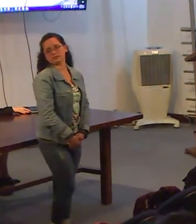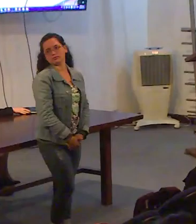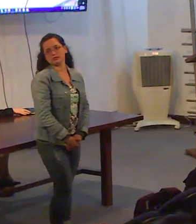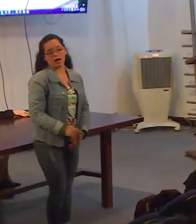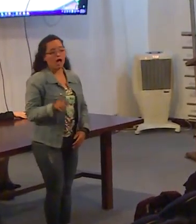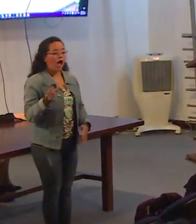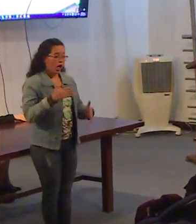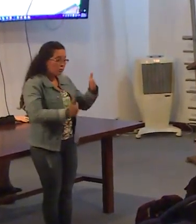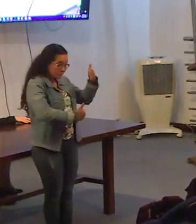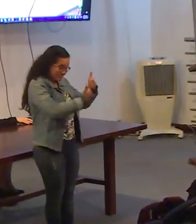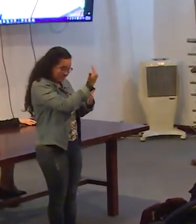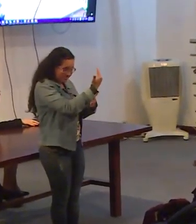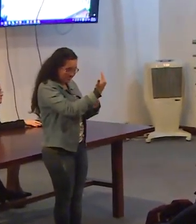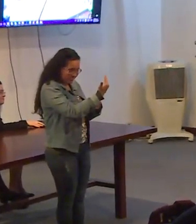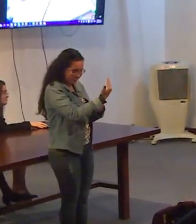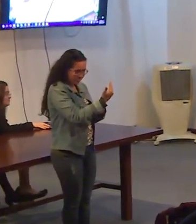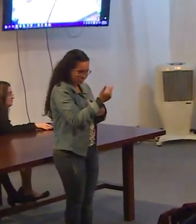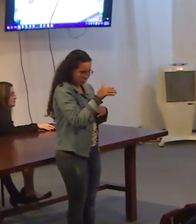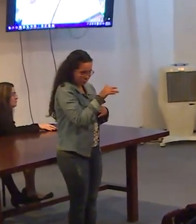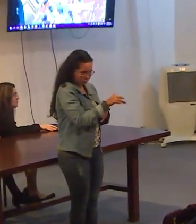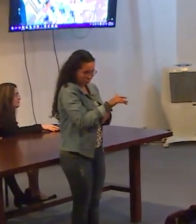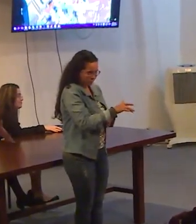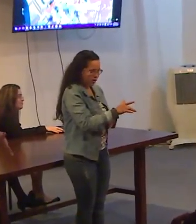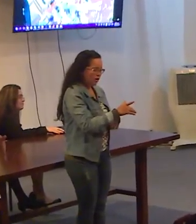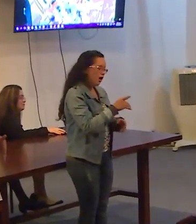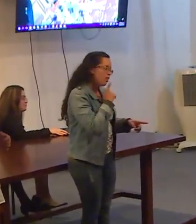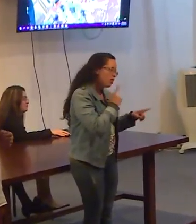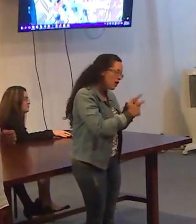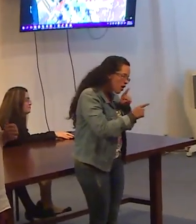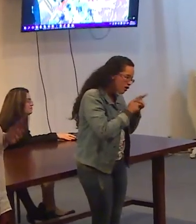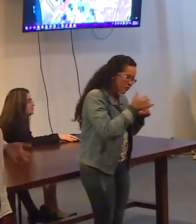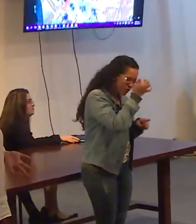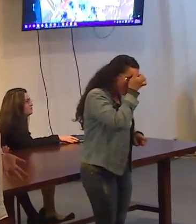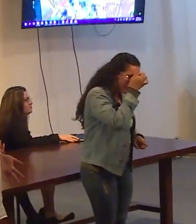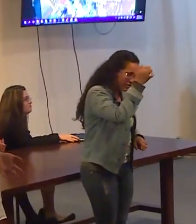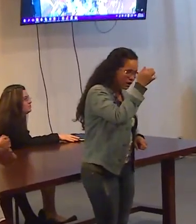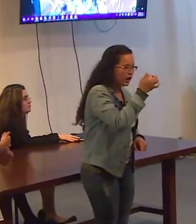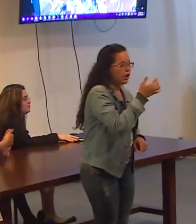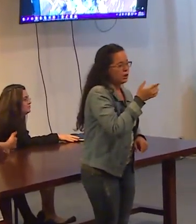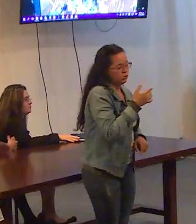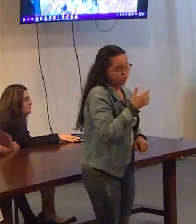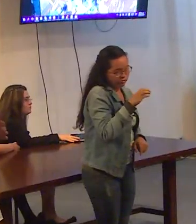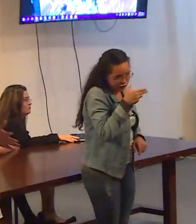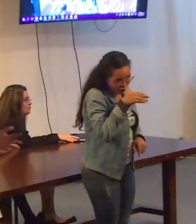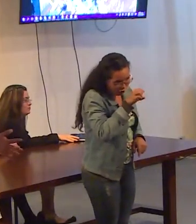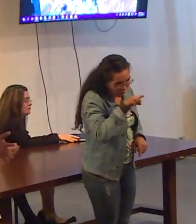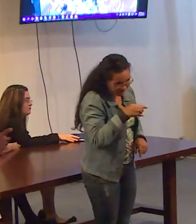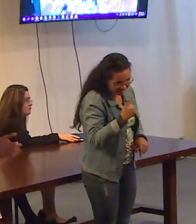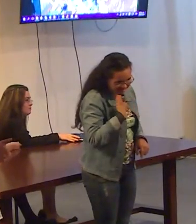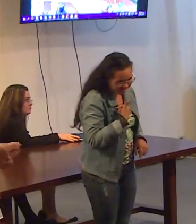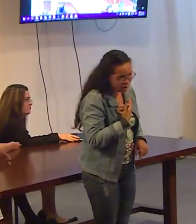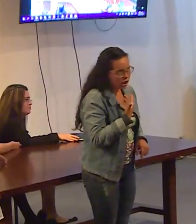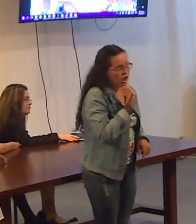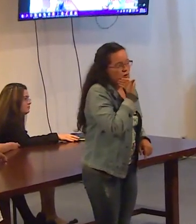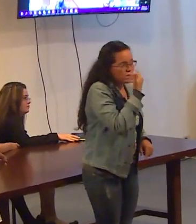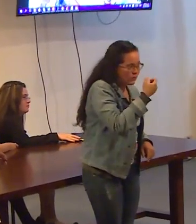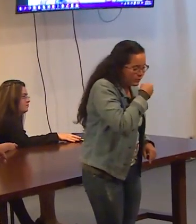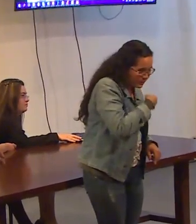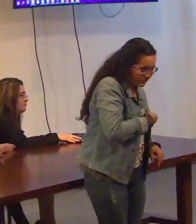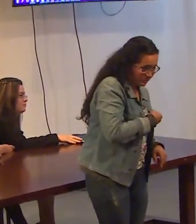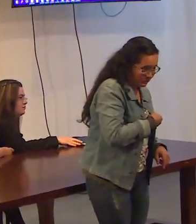Al inicio, cuando nosotros empezamos a dialogar con los profesionales y los chicos en las fundaciones, los adultos y adultos